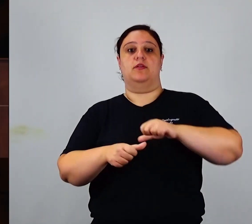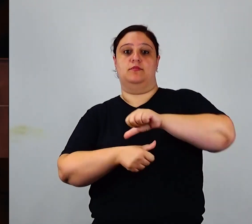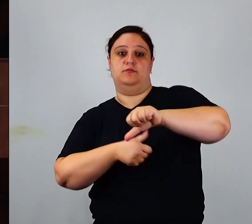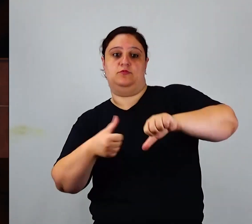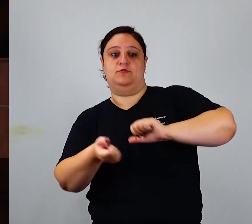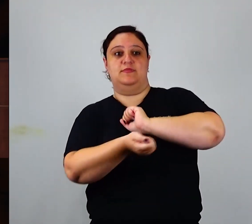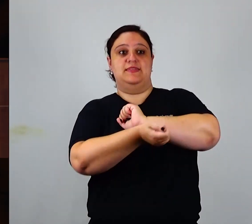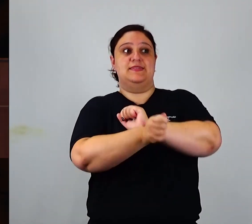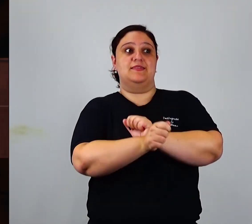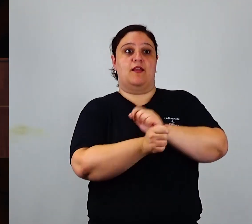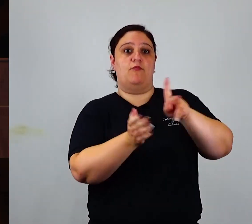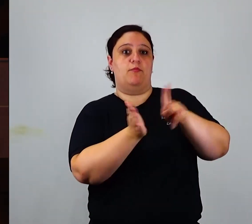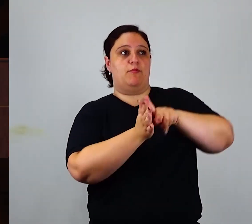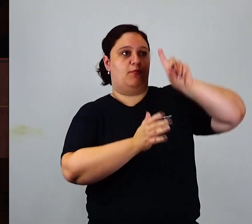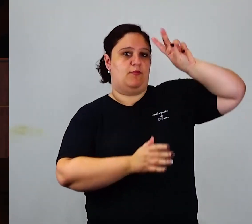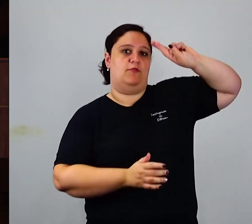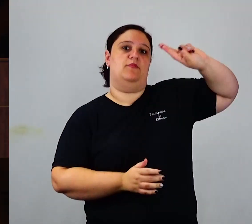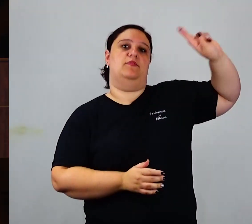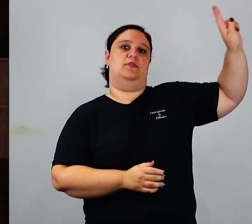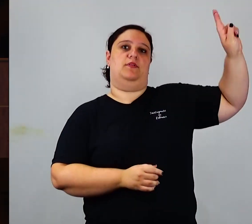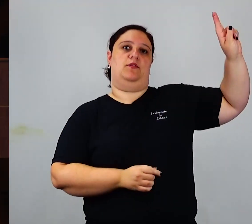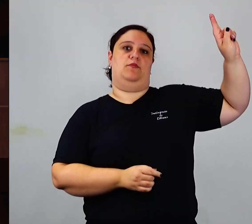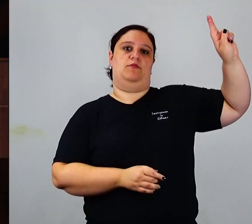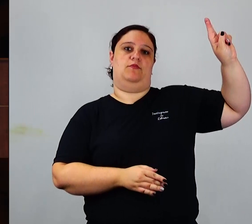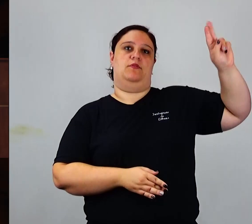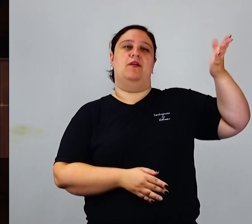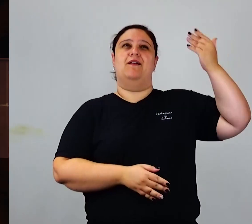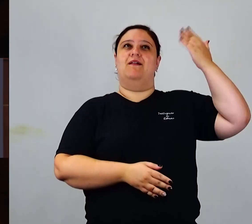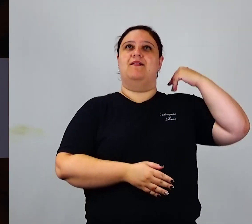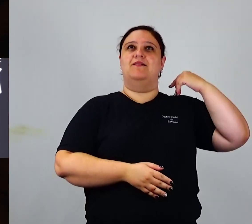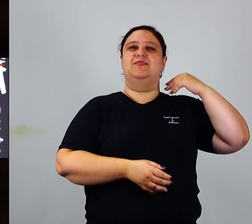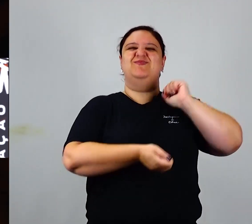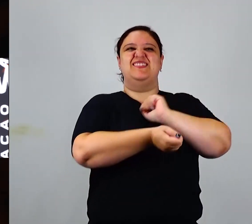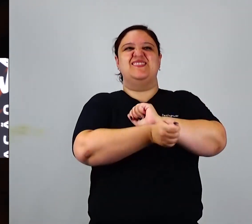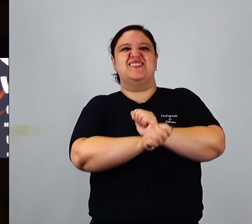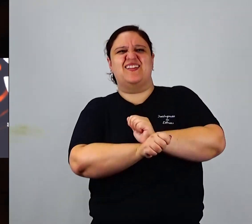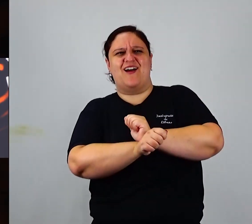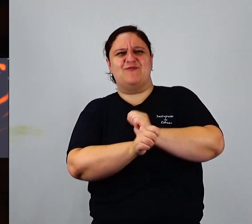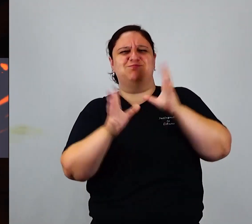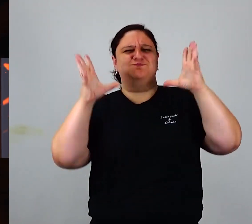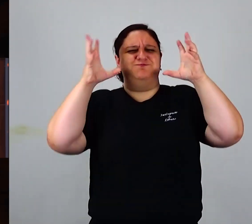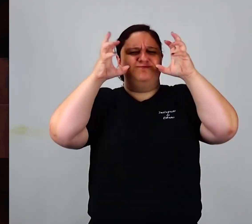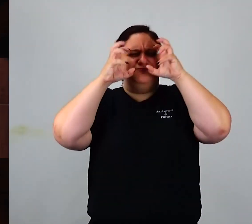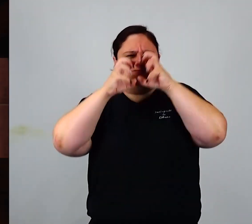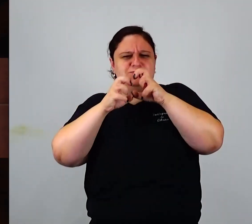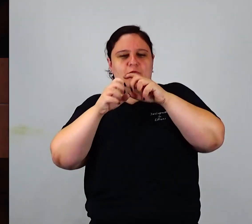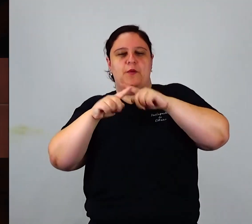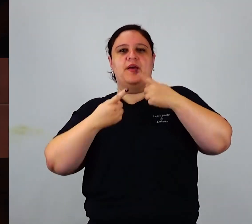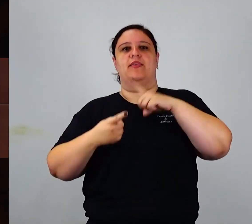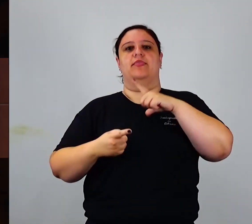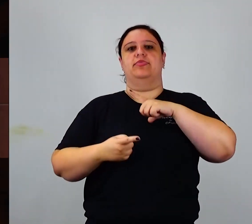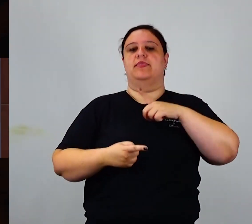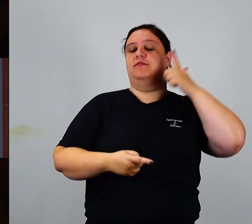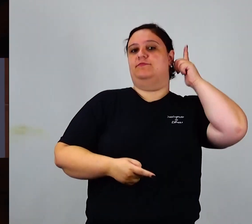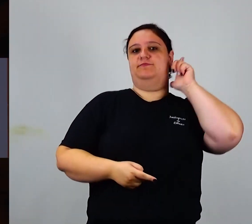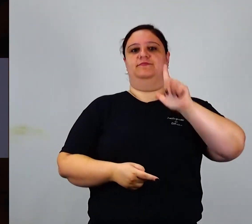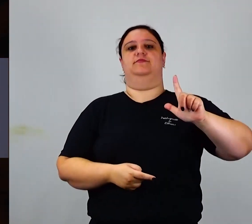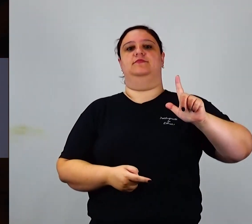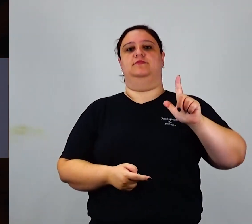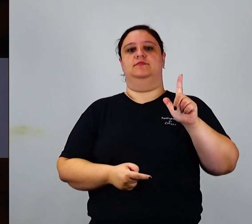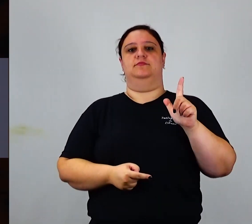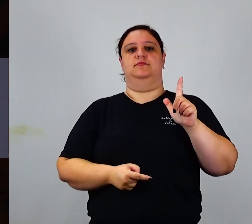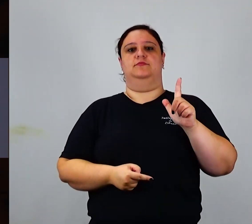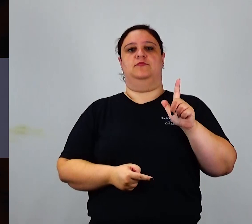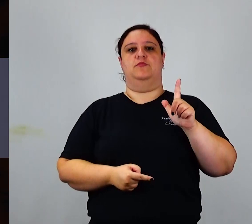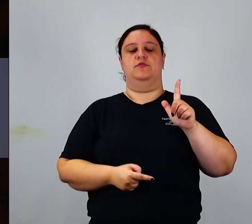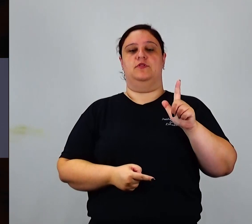são cativos do império das trevas, mas existe um general vitorioso,